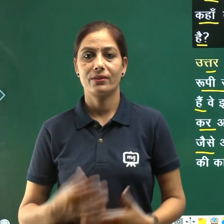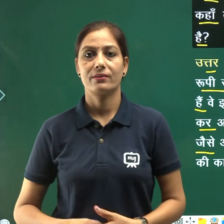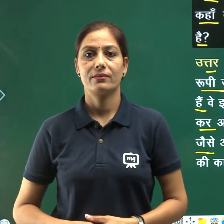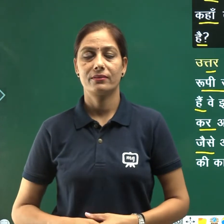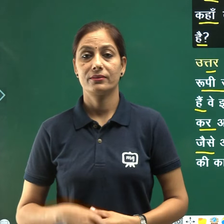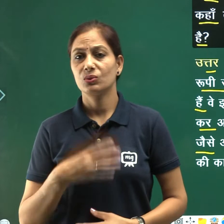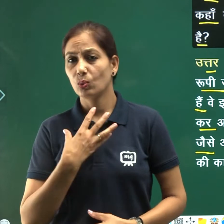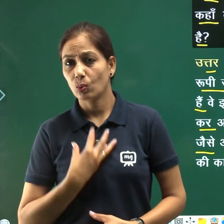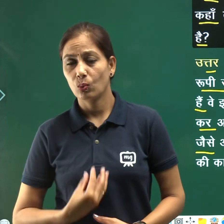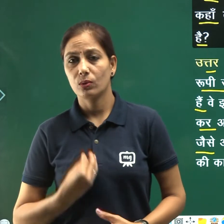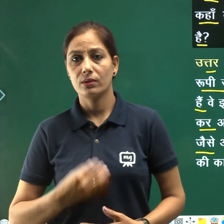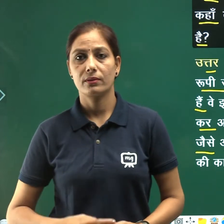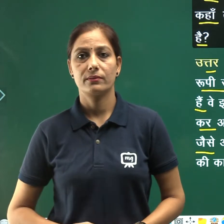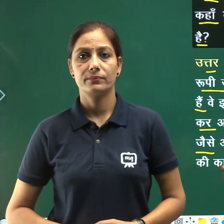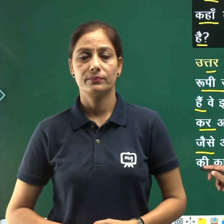दुखों की